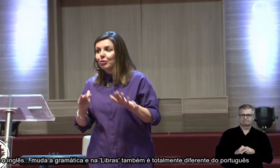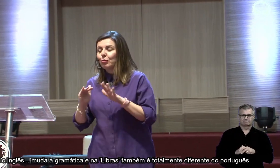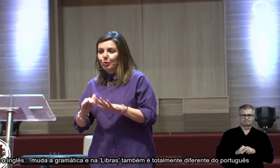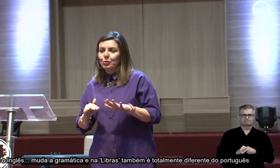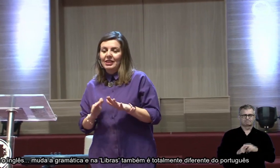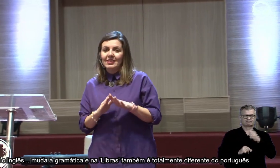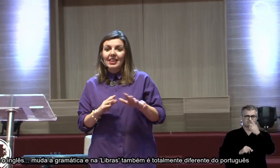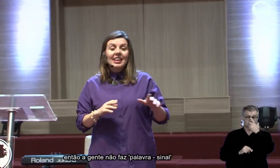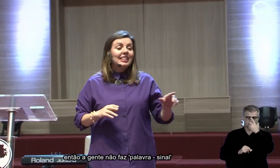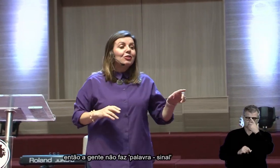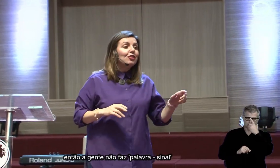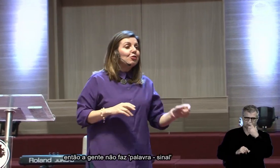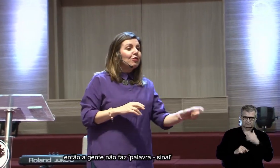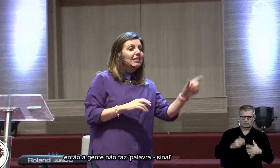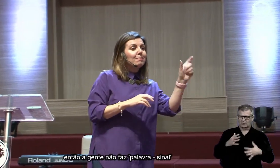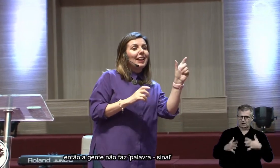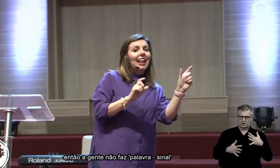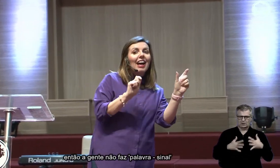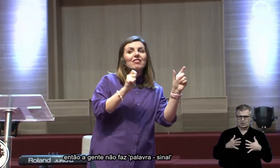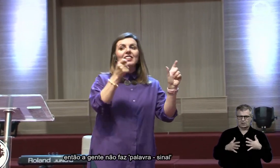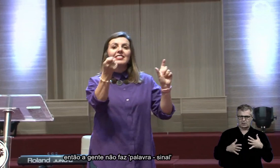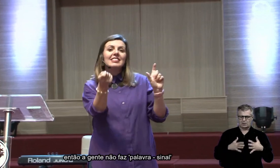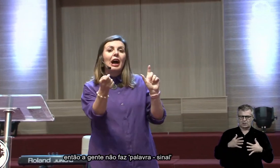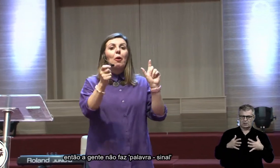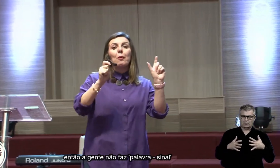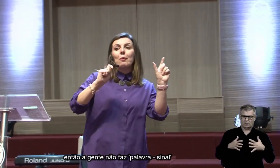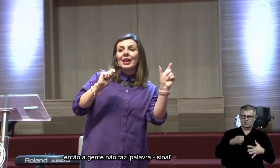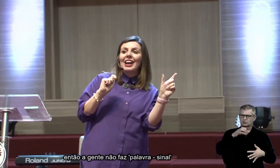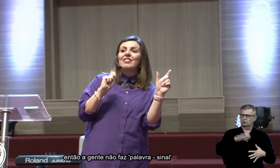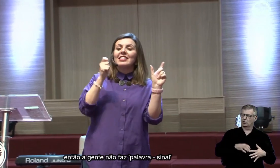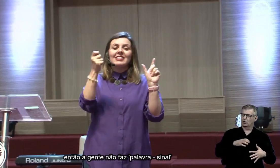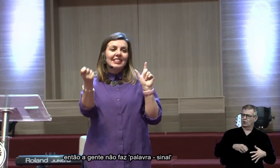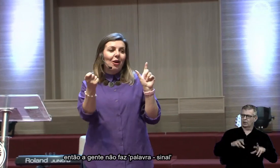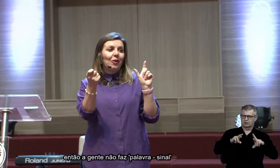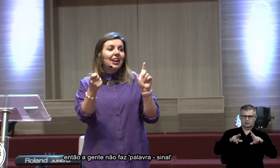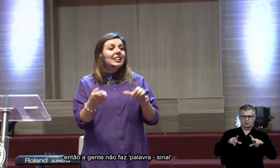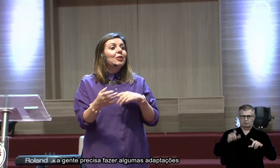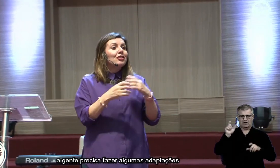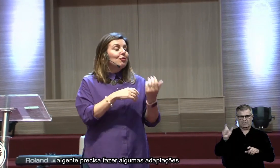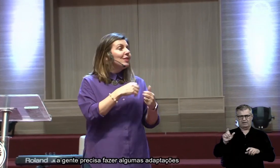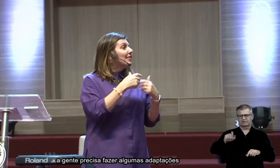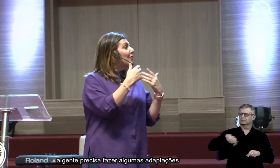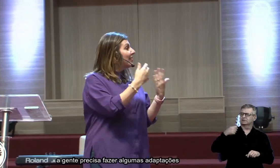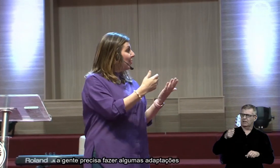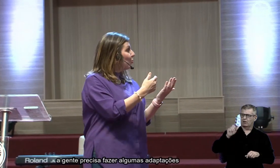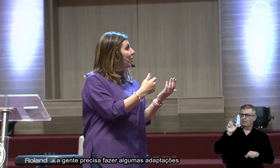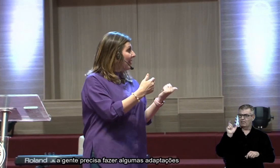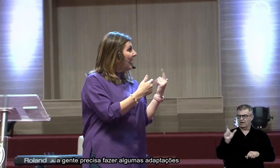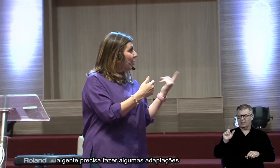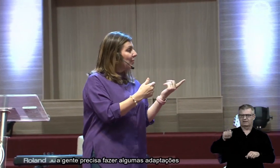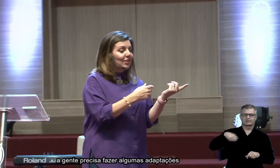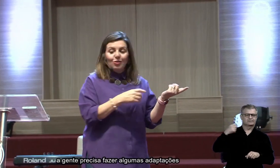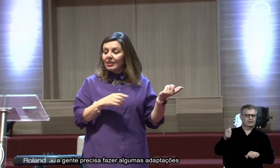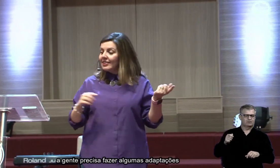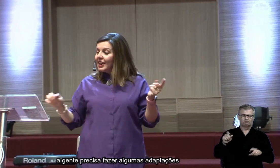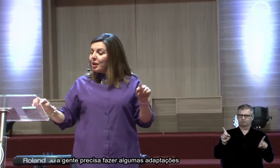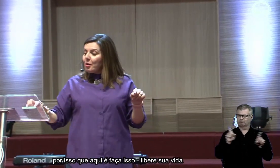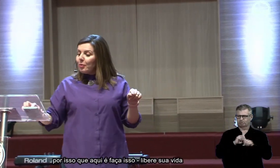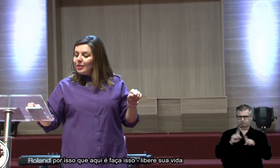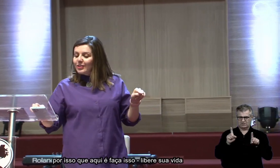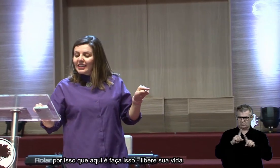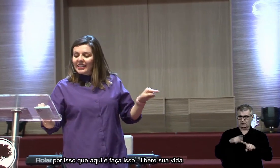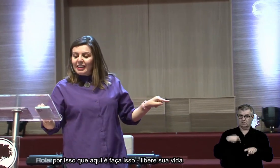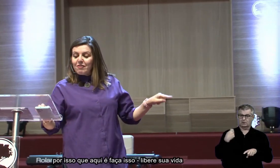diferente do português. Então, gente não faz palavra-sinal, palavra-sinal. Então, a gente precisa fazer algumas adaptações.